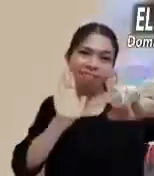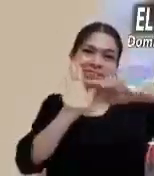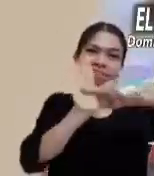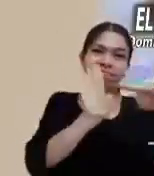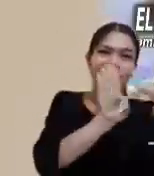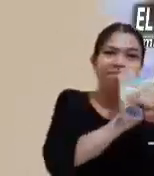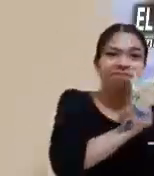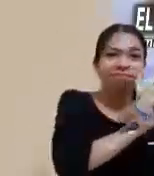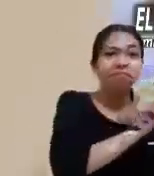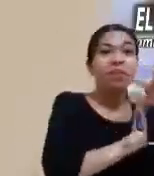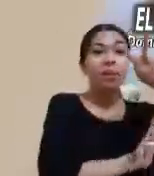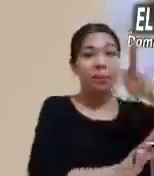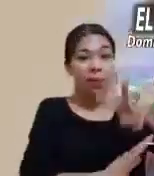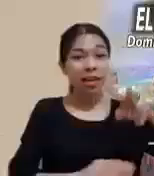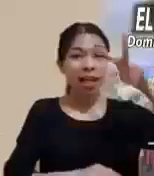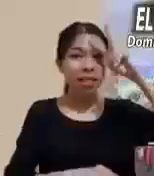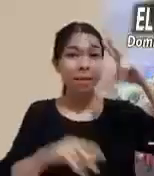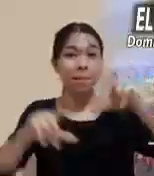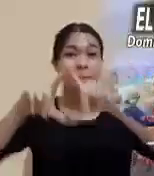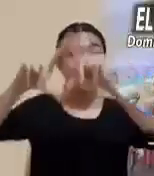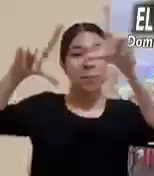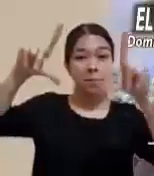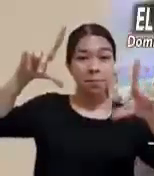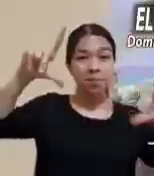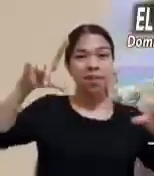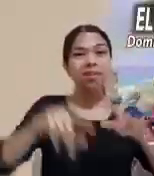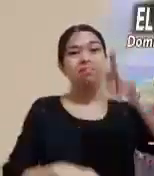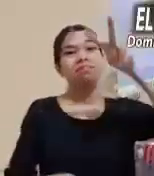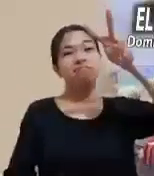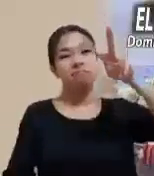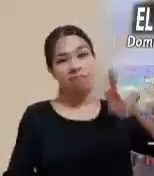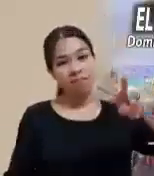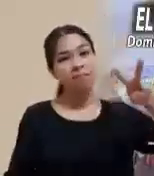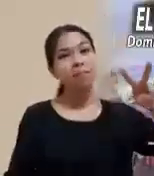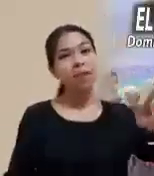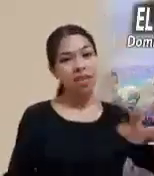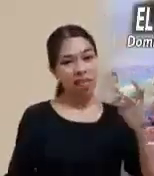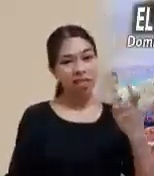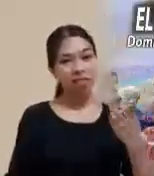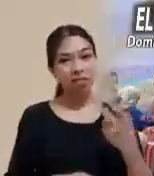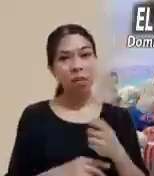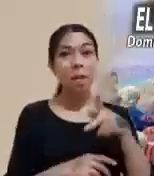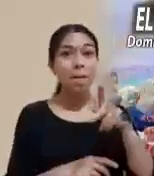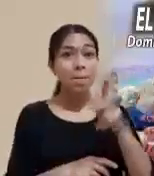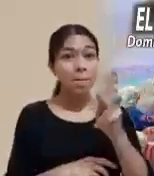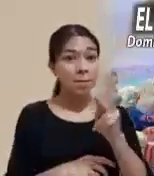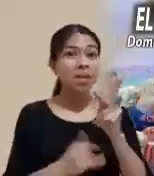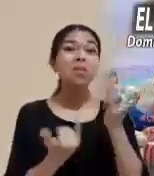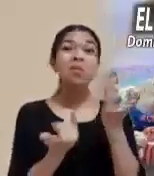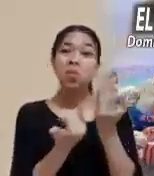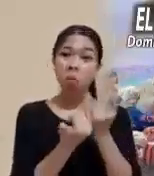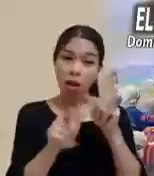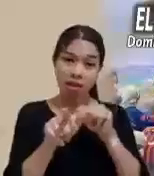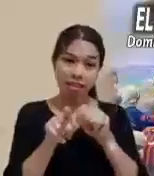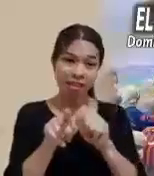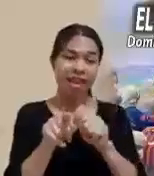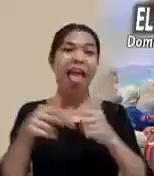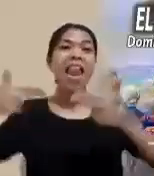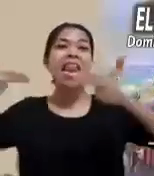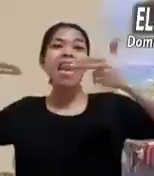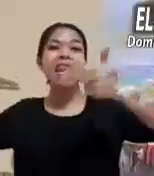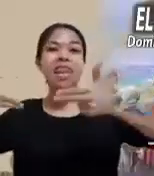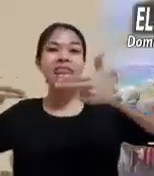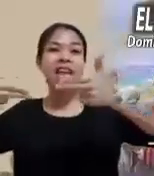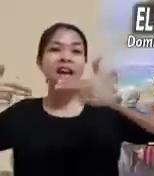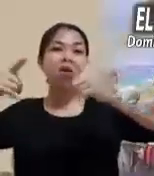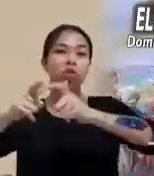es cierto en nuestra patria. Pero también encontramos prácticas desleales en los grandes